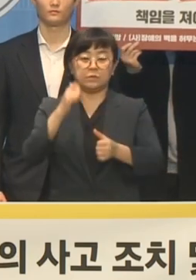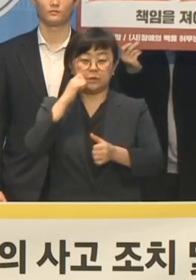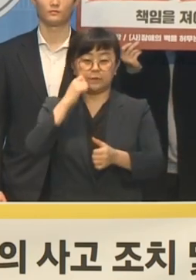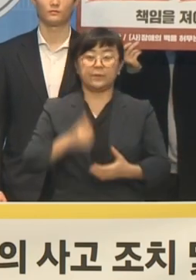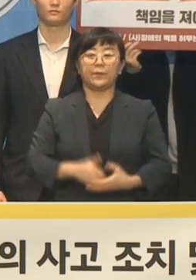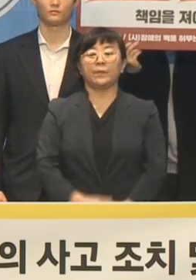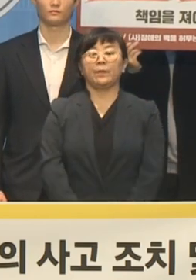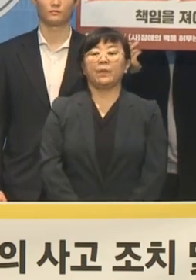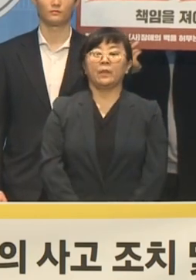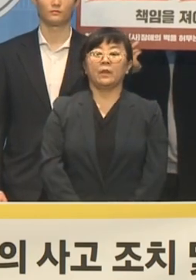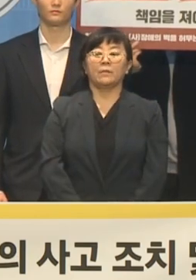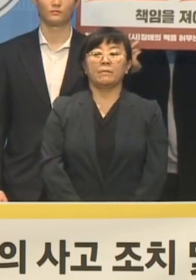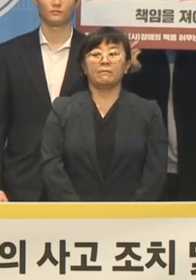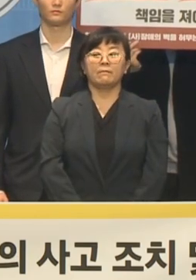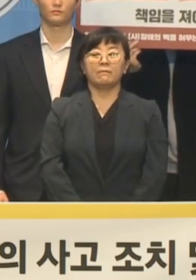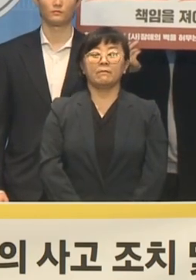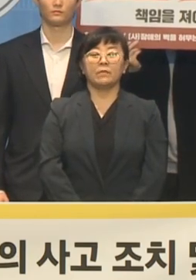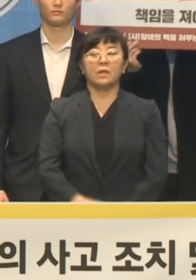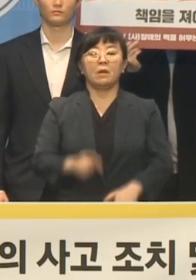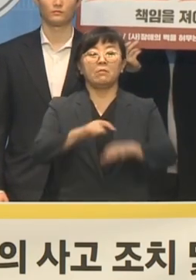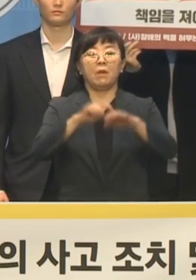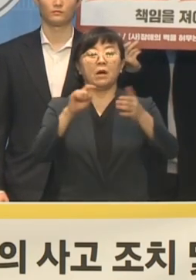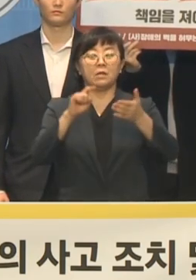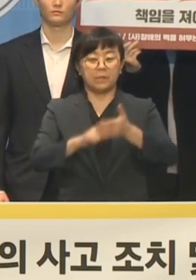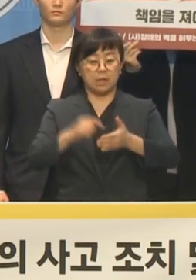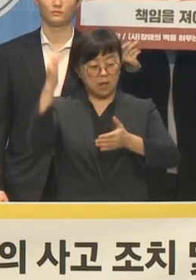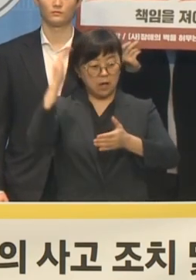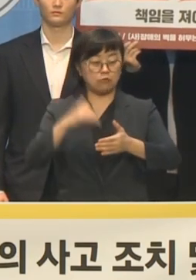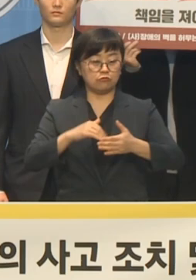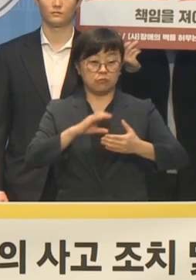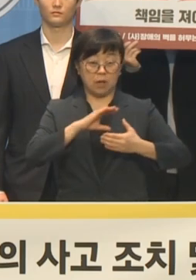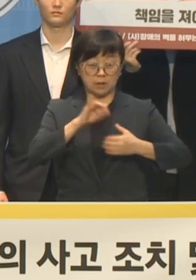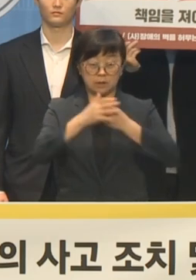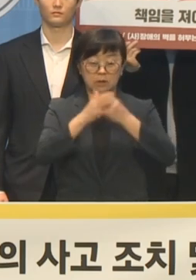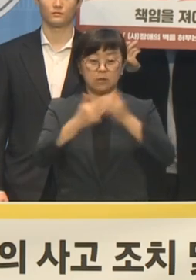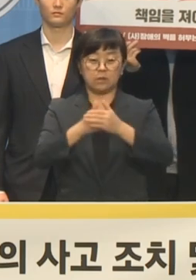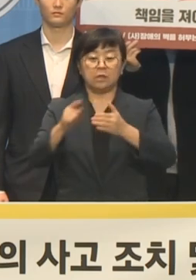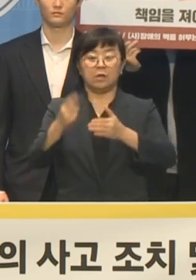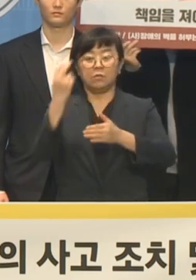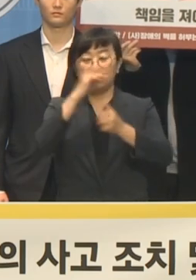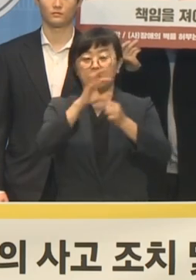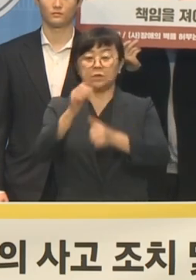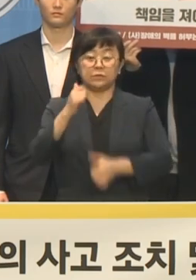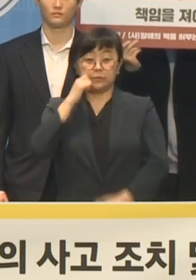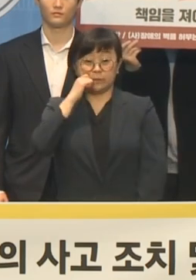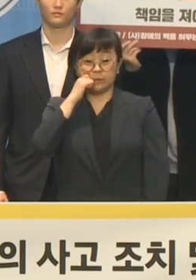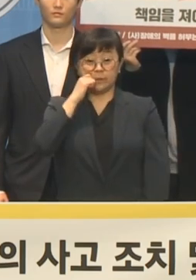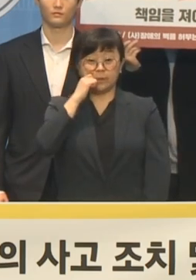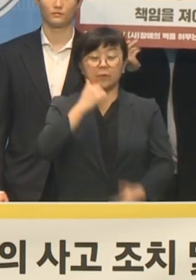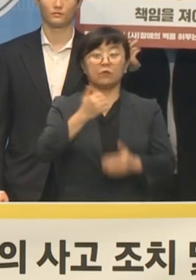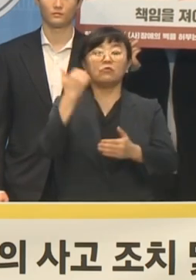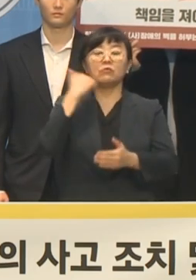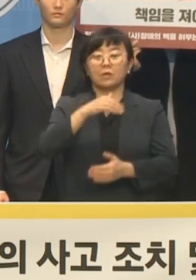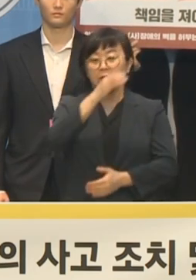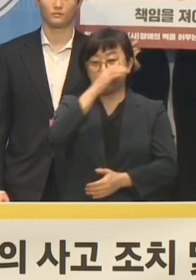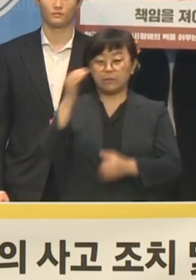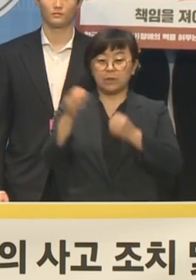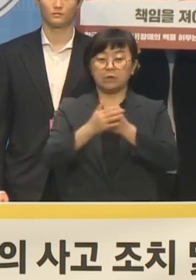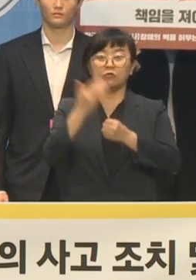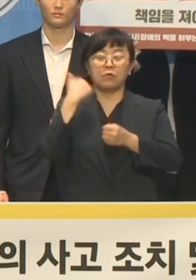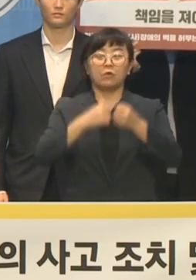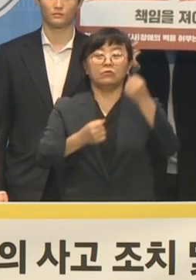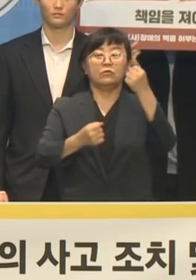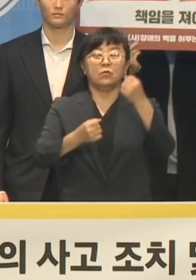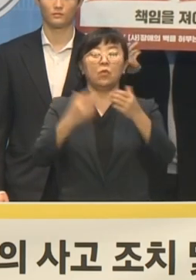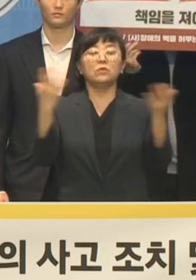못했습니다. 가슴에 태극마크를 단 이들조차 우리가 지켜주지 못했다면 누가 감히, 누가